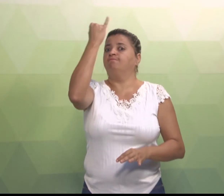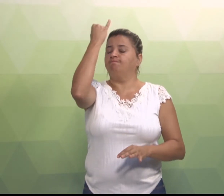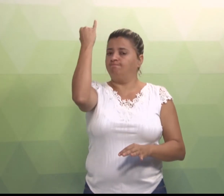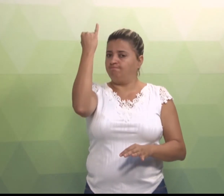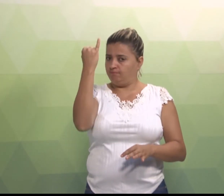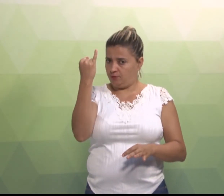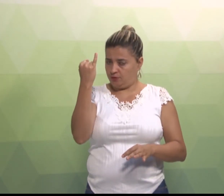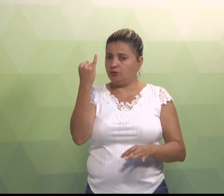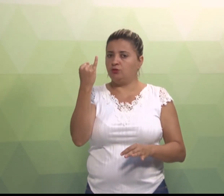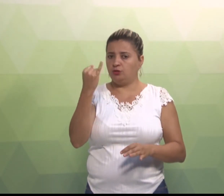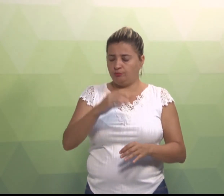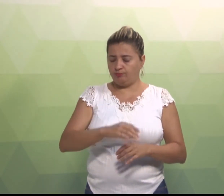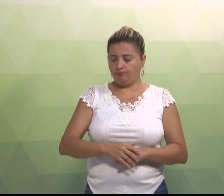importantes.